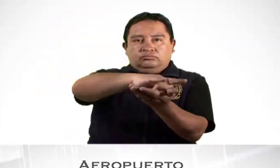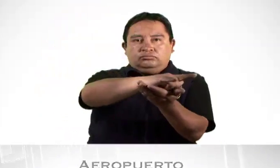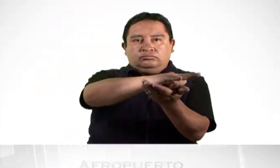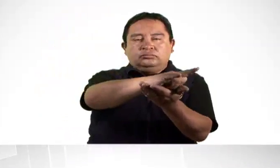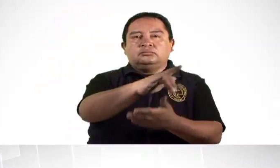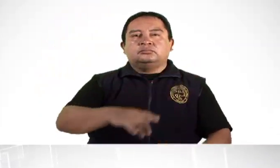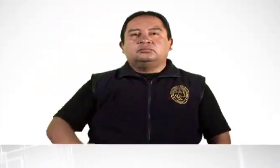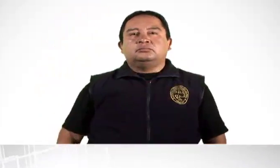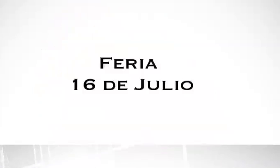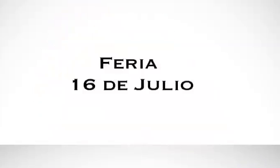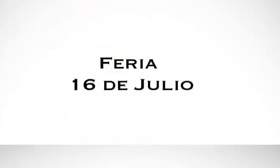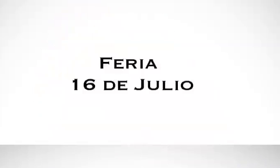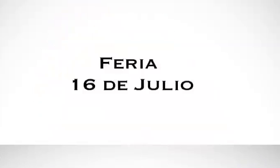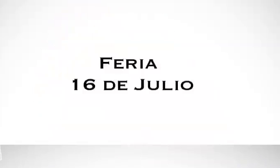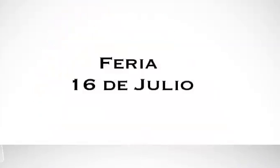Aeropuerto.